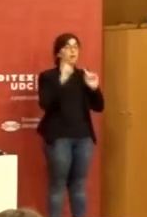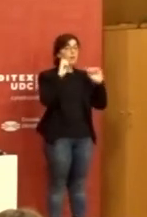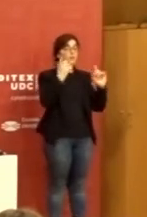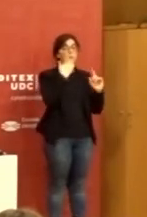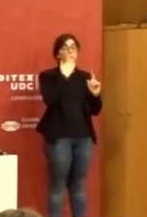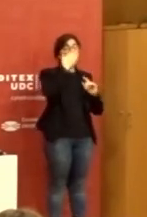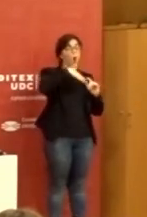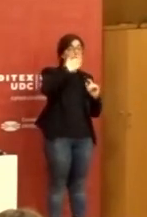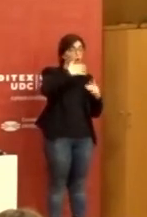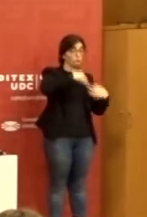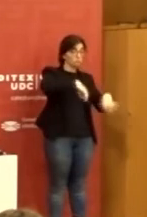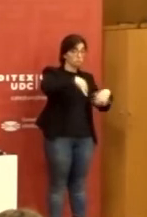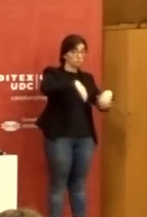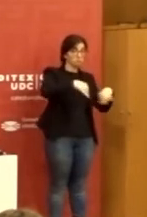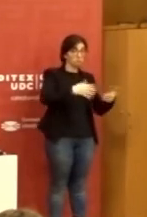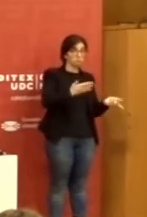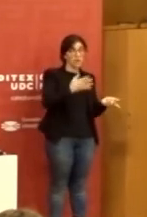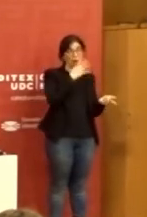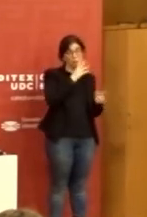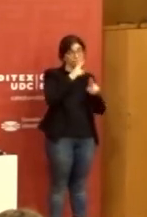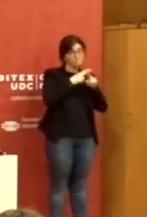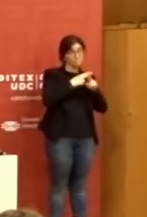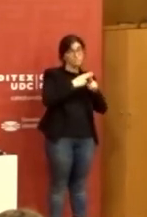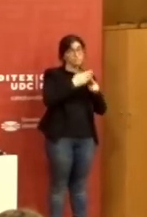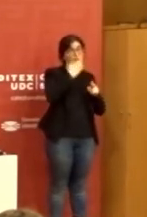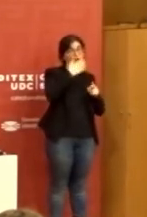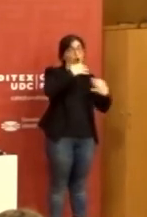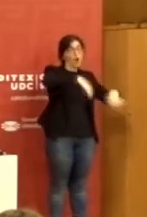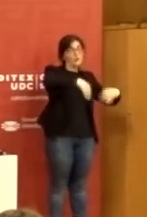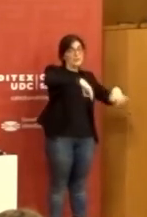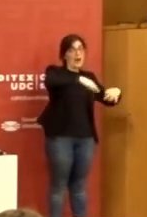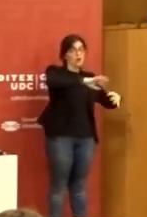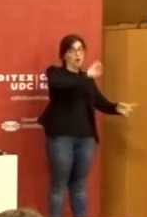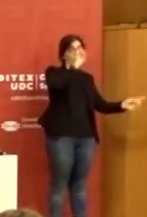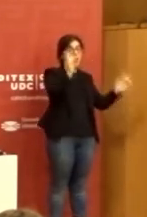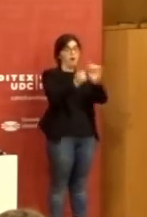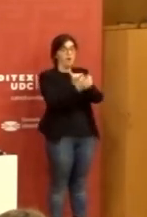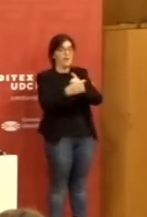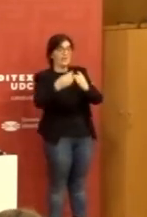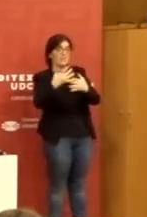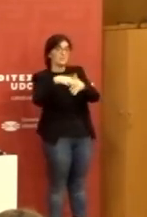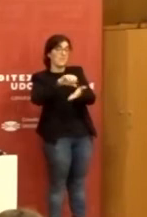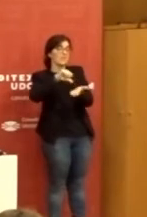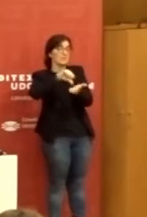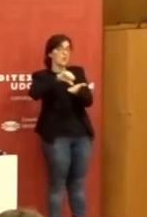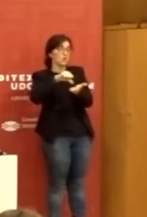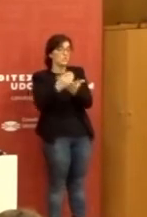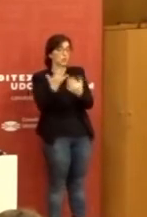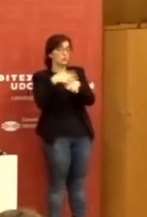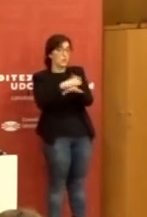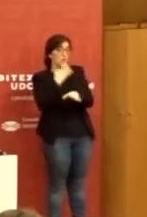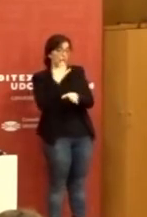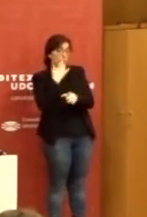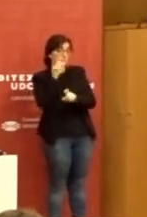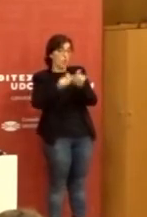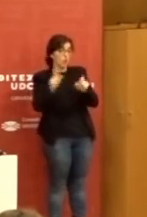colegios, que ahora llamamos colegios ordinarios, en centros inclusivos donde también puedan venir las personas con discapacidad,